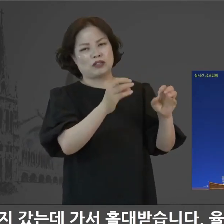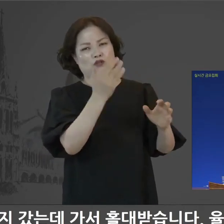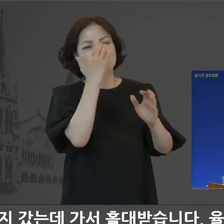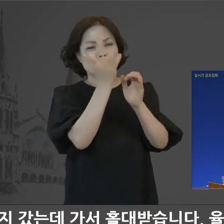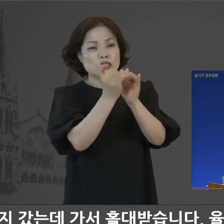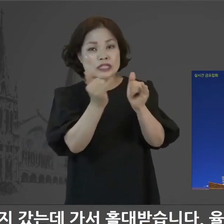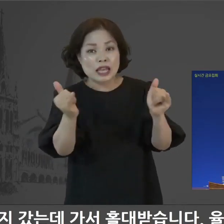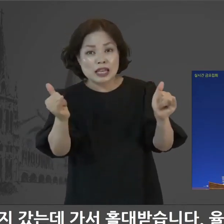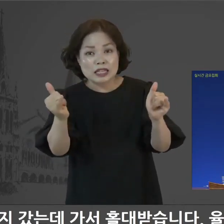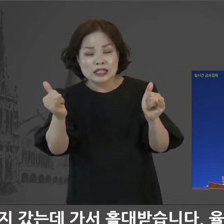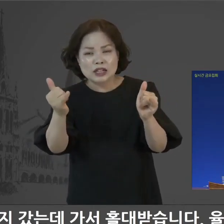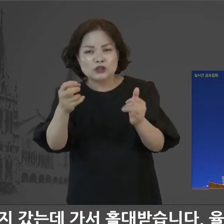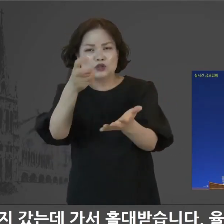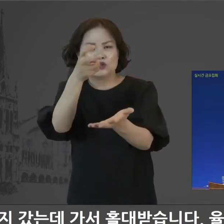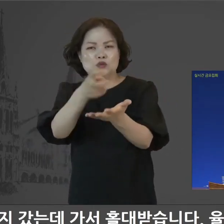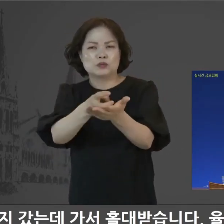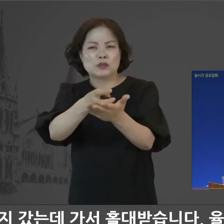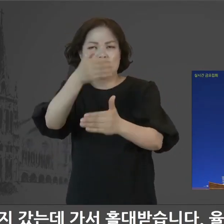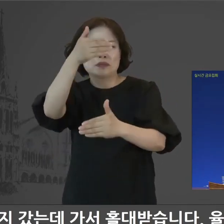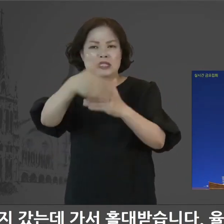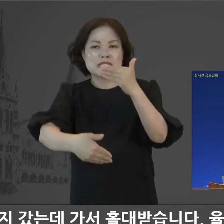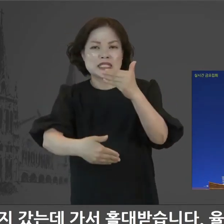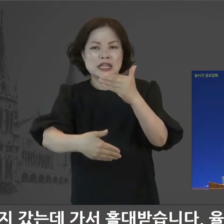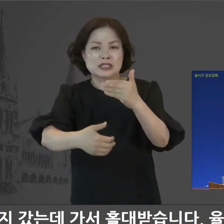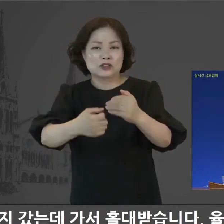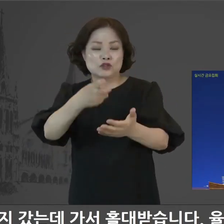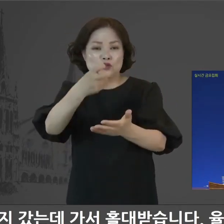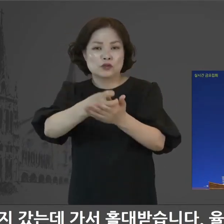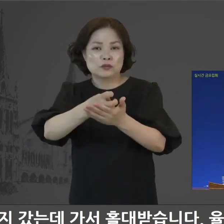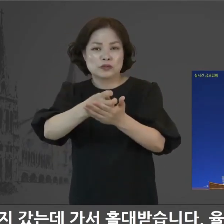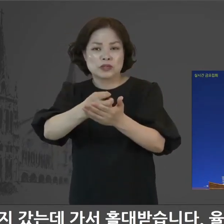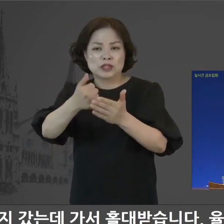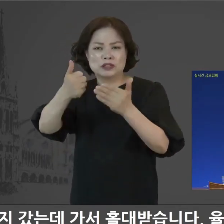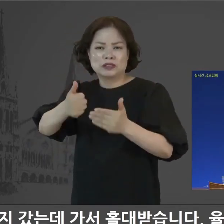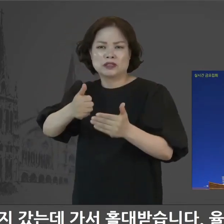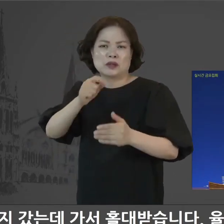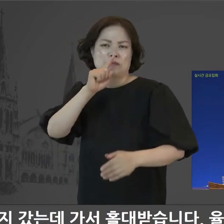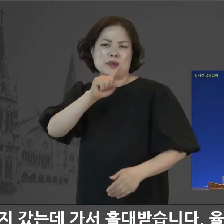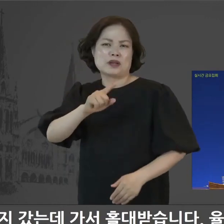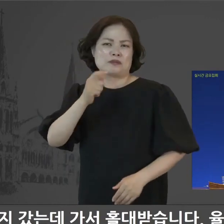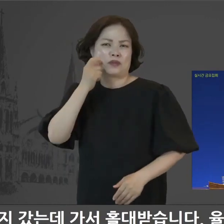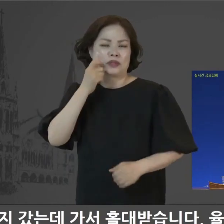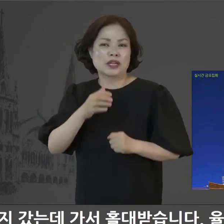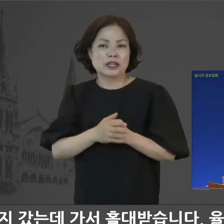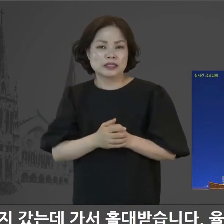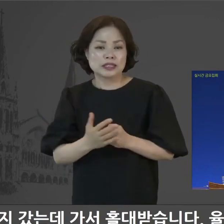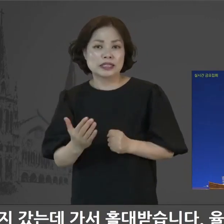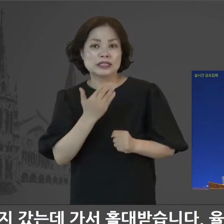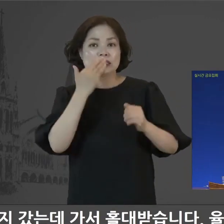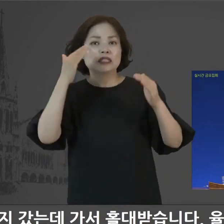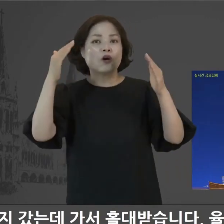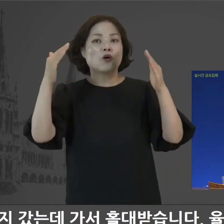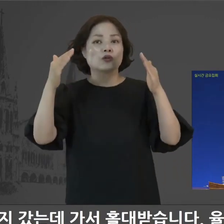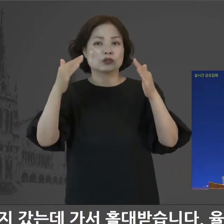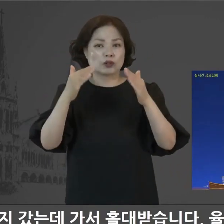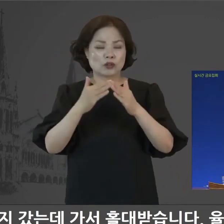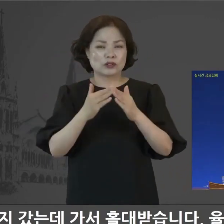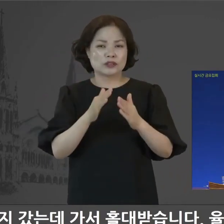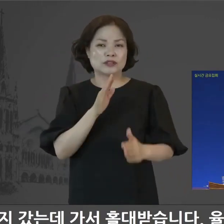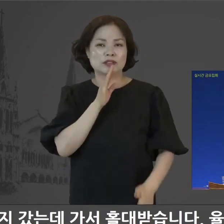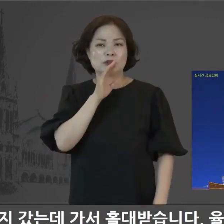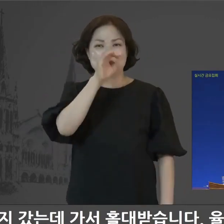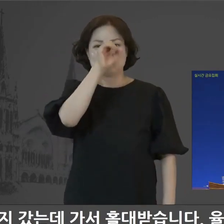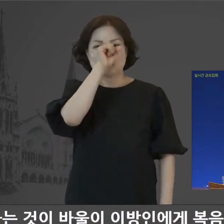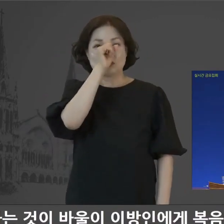유대인과 같은 율법을 지키라고 권할 수가 없었던 것이죠. 또 성전이 참 좋은